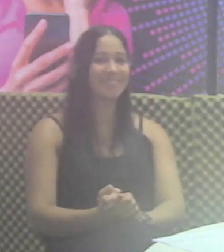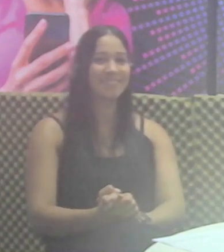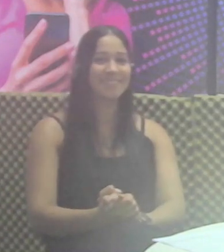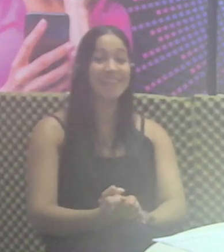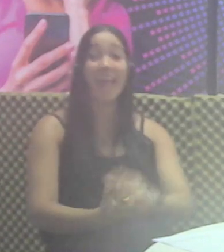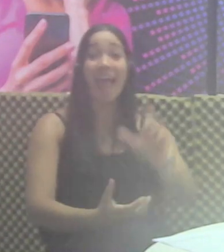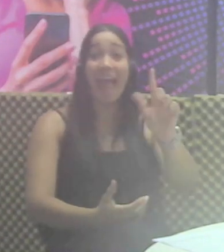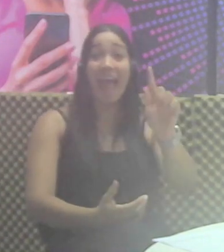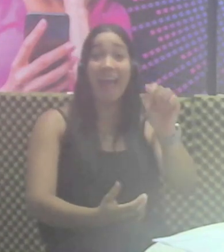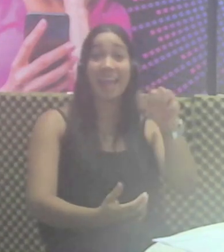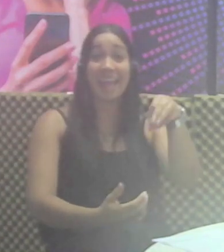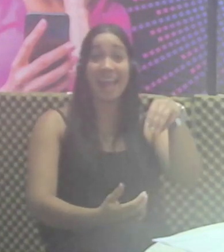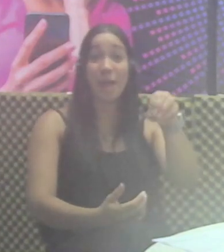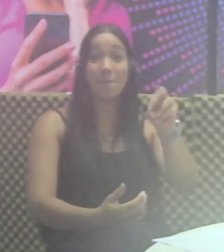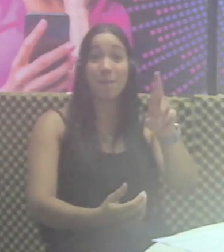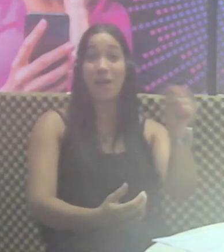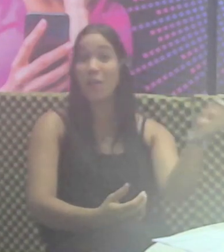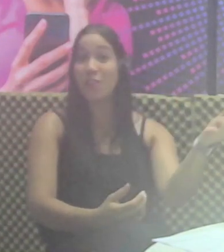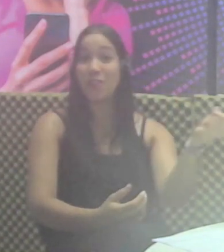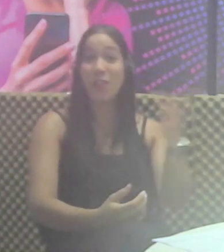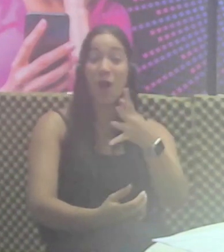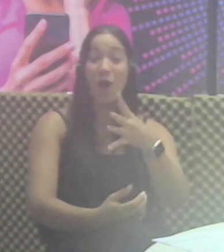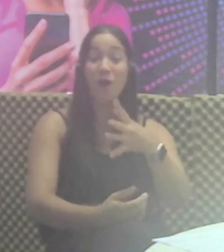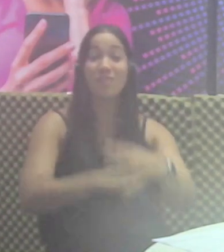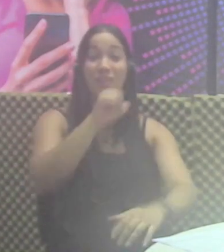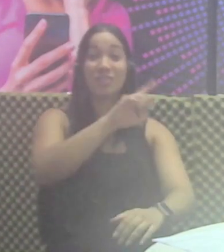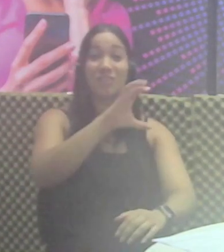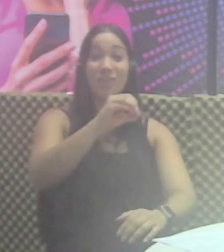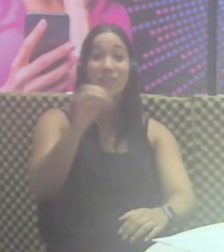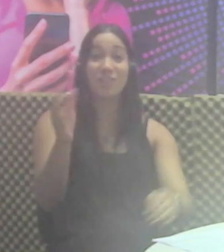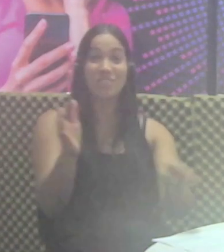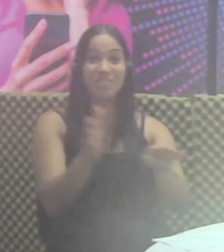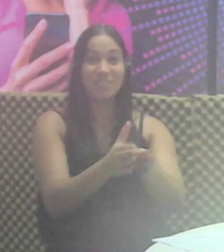Gamora é o nome da nova moradora do Zoológico Municipal.